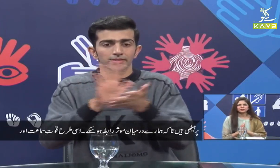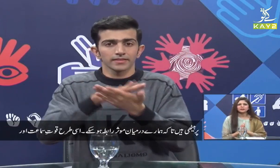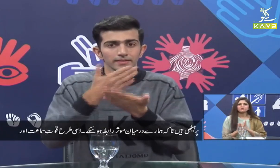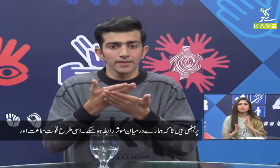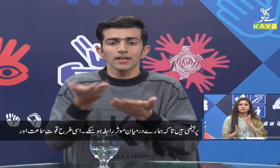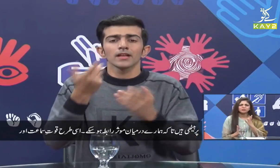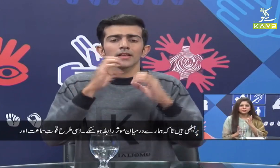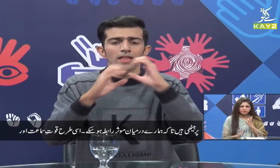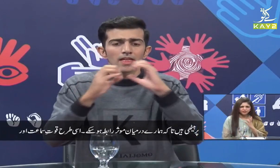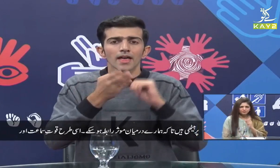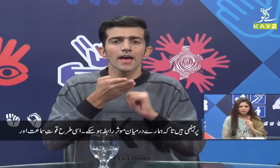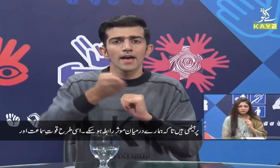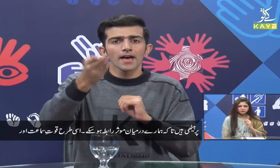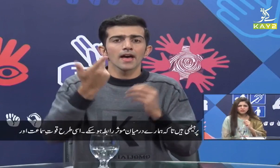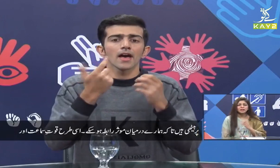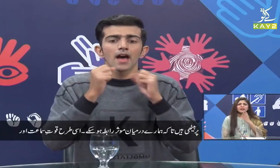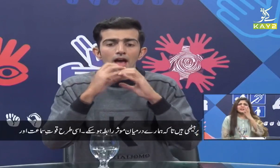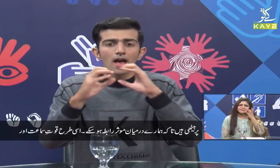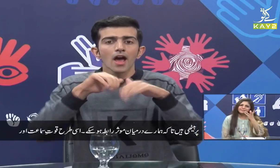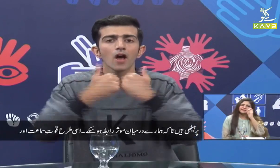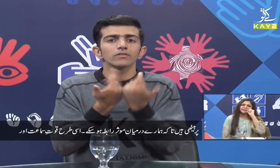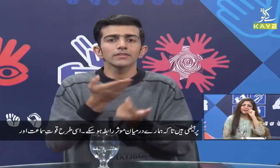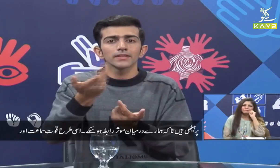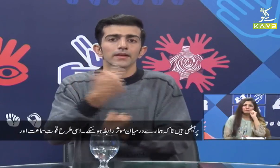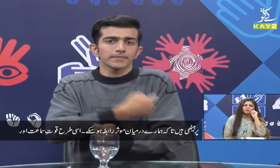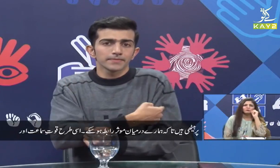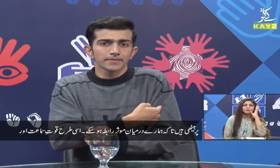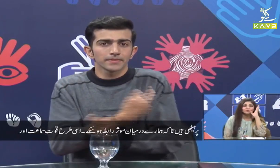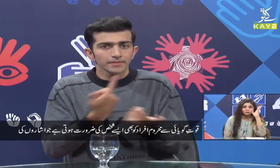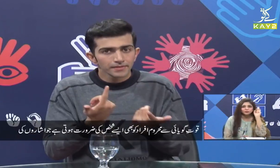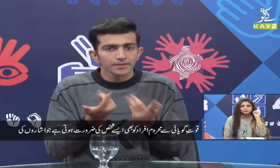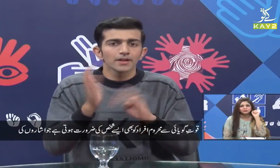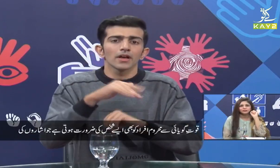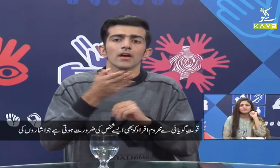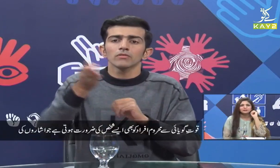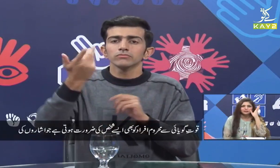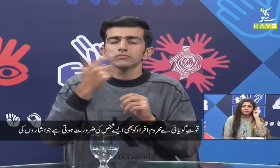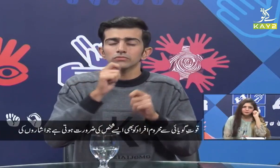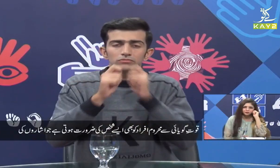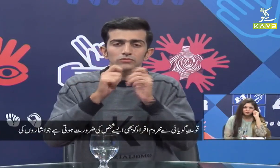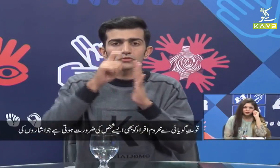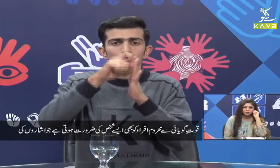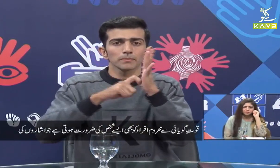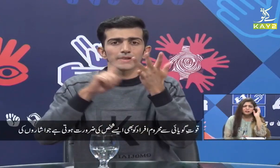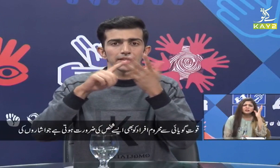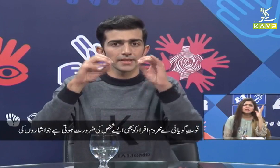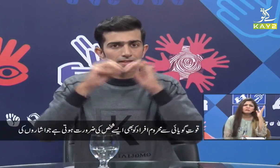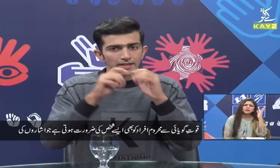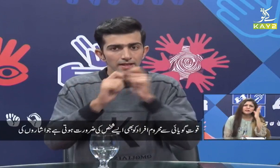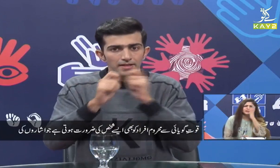ताकि वो कम्युनिकेशन गैप ख़त्म हो सके। इसी तरह डेफ लोगों को भी ज़रूरत होती है साइन लैंग्वेज इंटरप्रेटर की, कि वो कहीं अगर